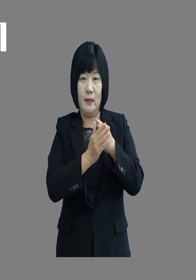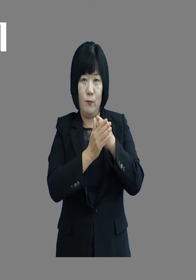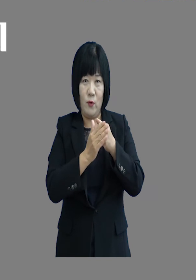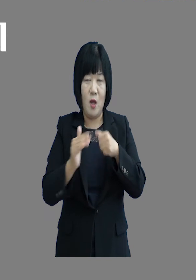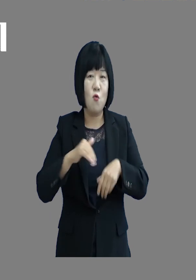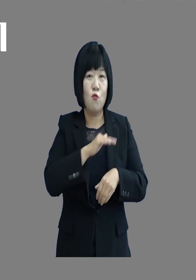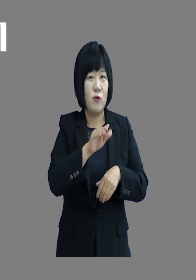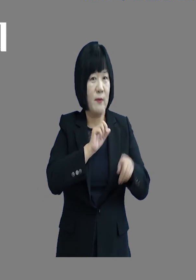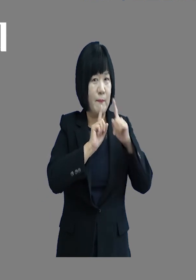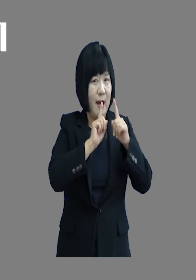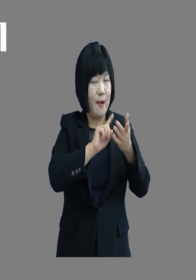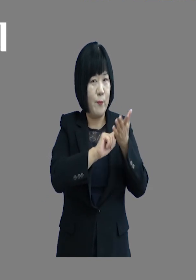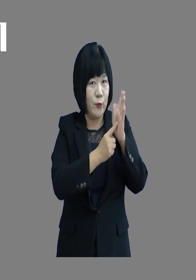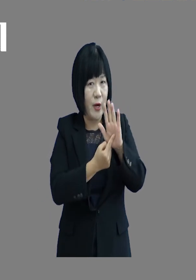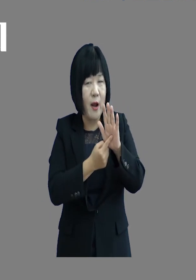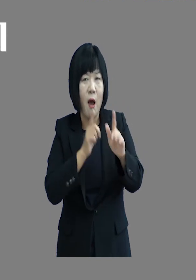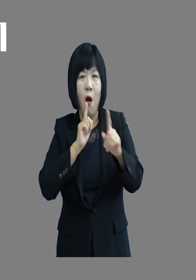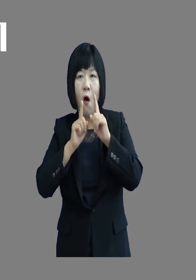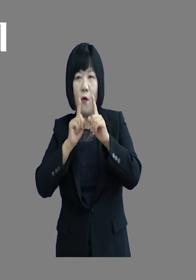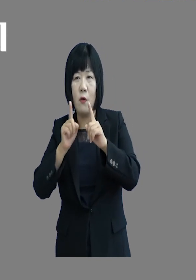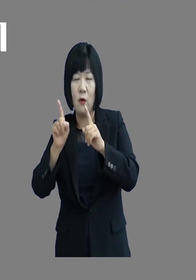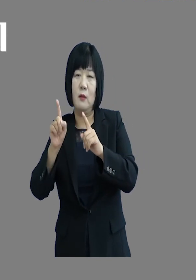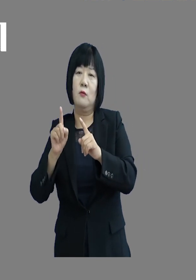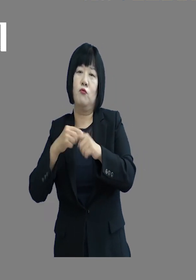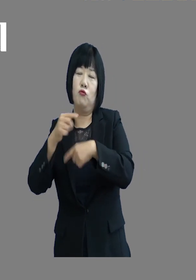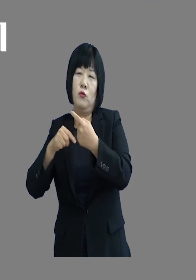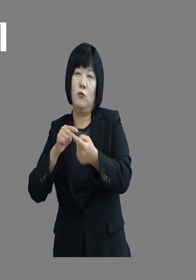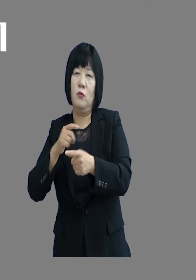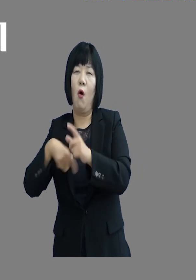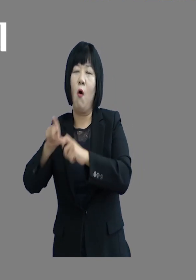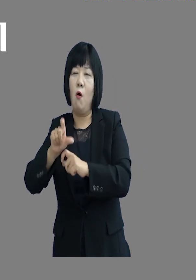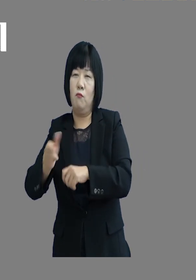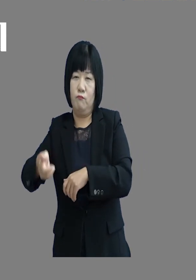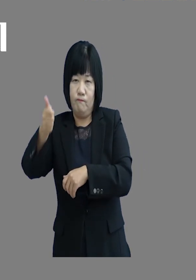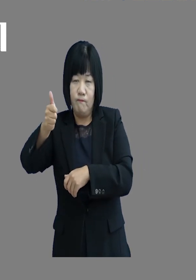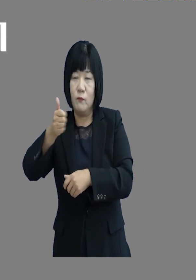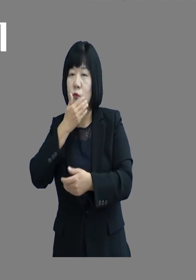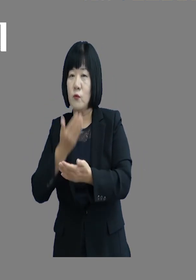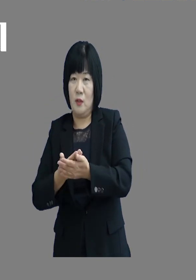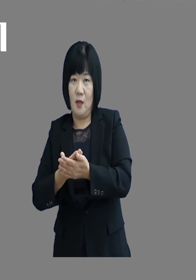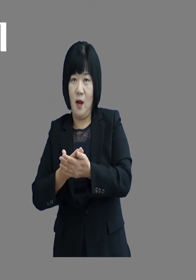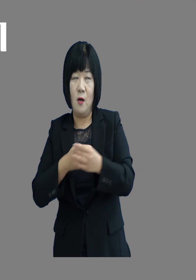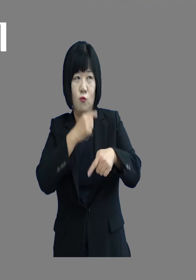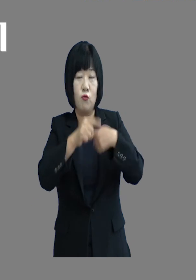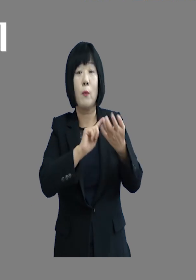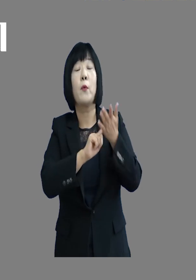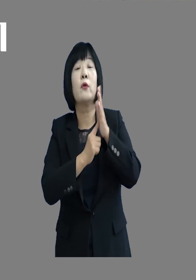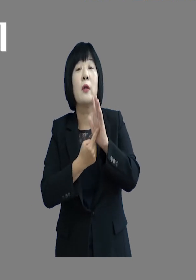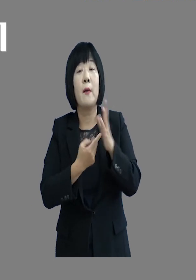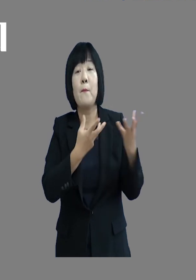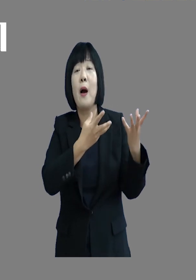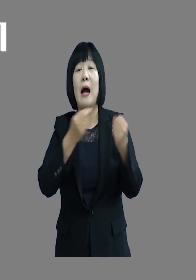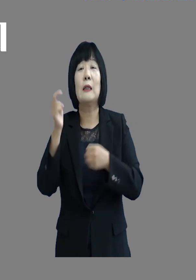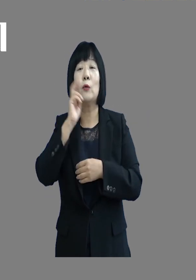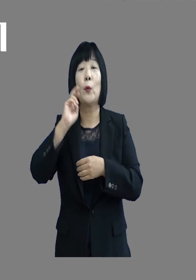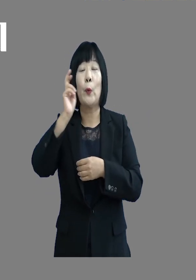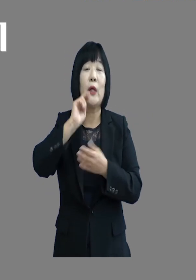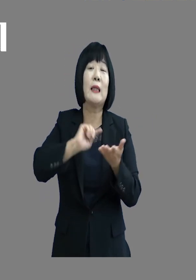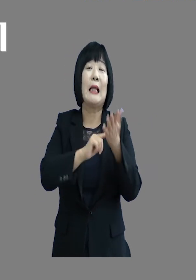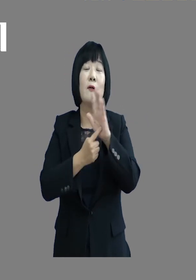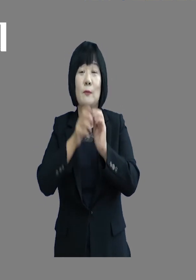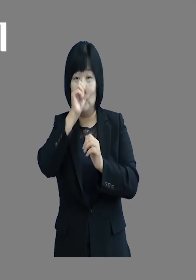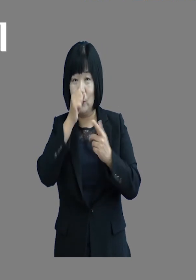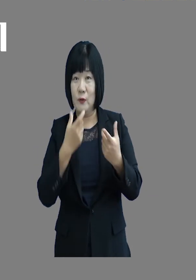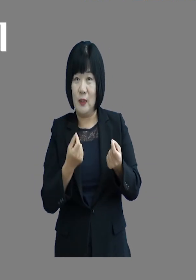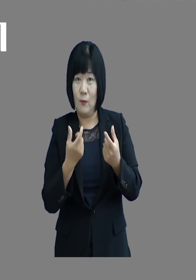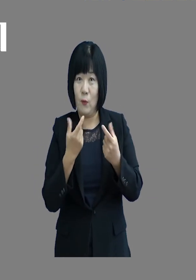비언어라는 그게 더 중요한 거였고, 앞으로 수어로 표현되는 많은 노래들이 탄생했으면 좋겠고, 뭐